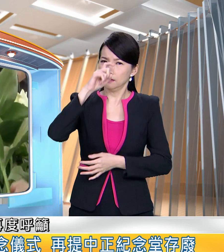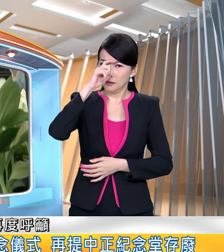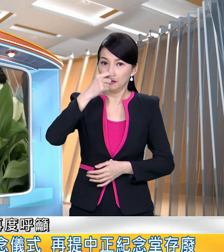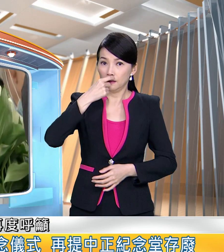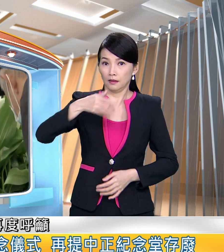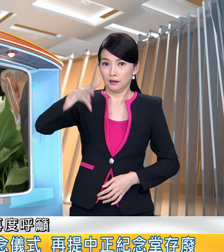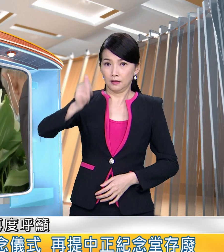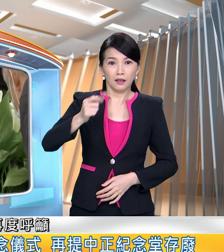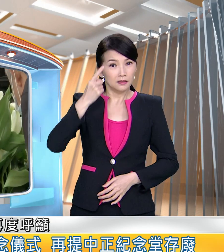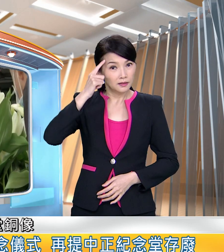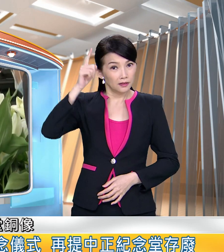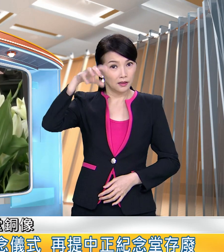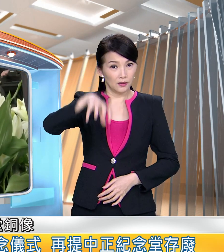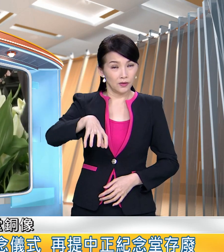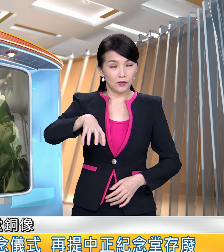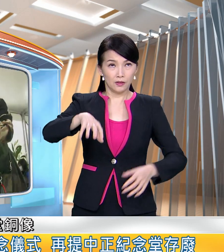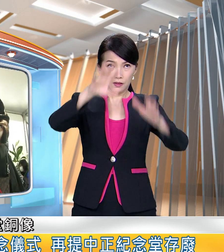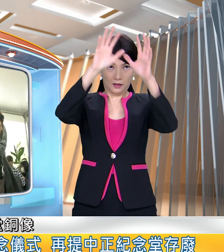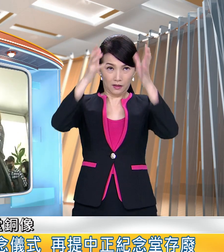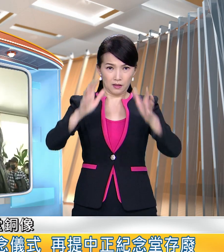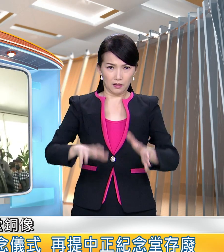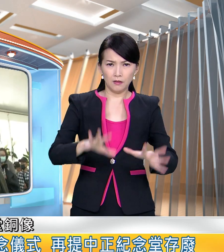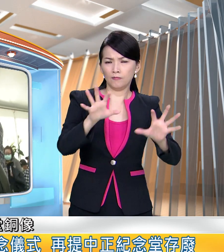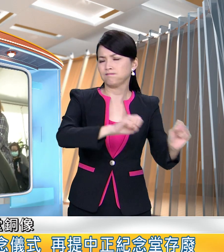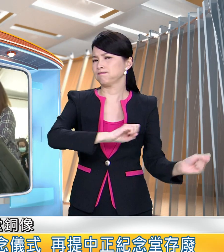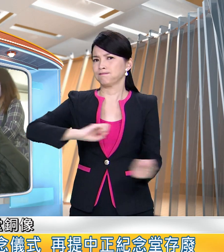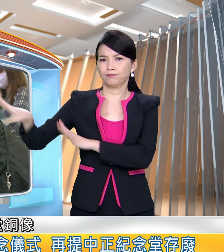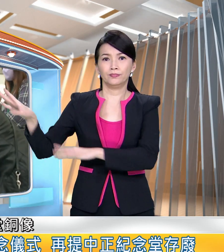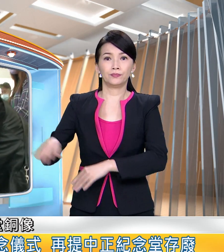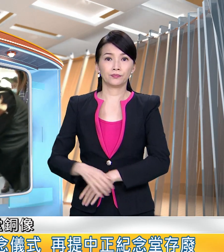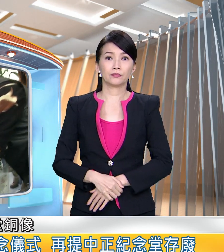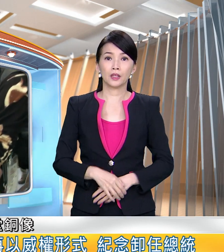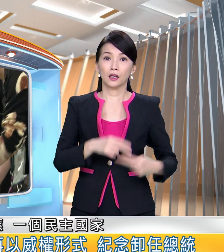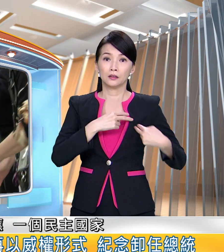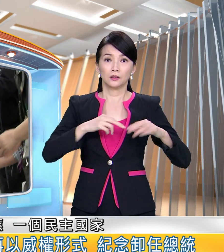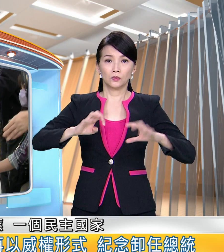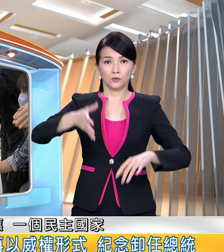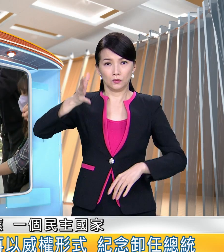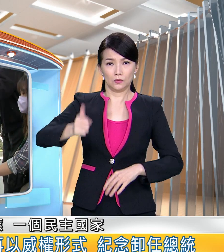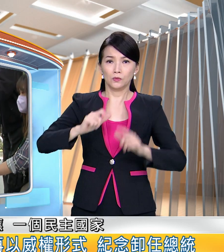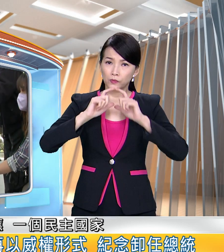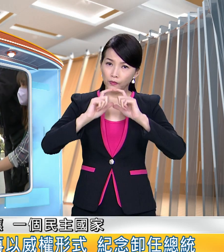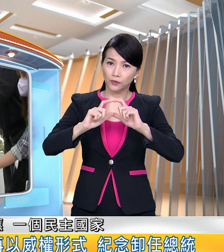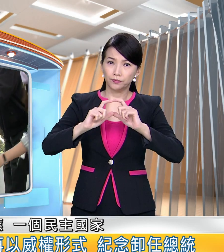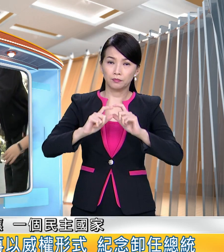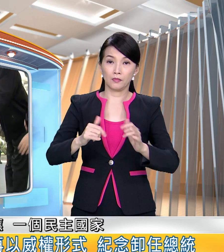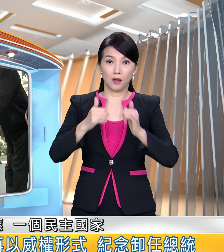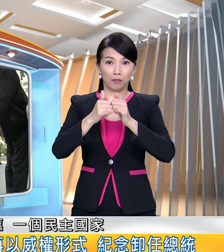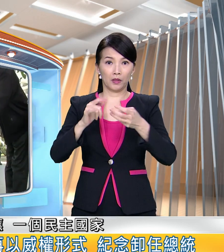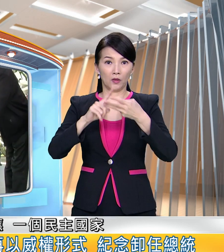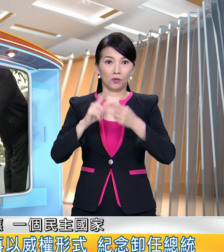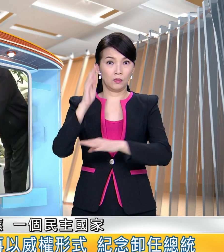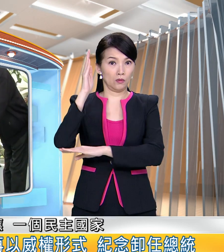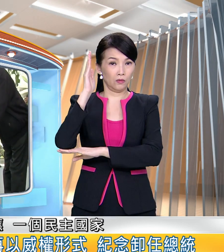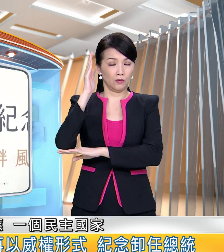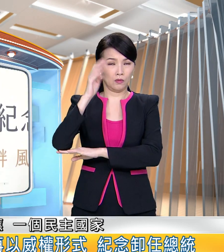吁移除中正纪念堂铜像。总统蔡英文回应，一个民主国